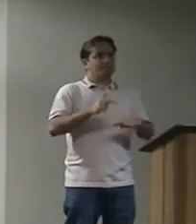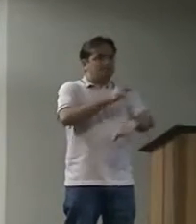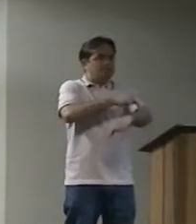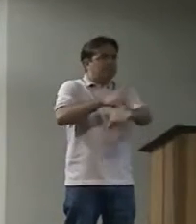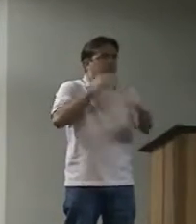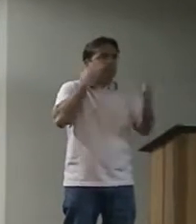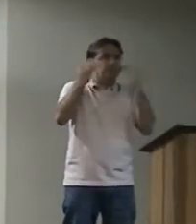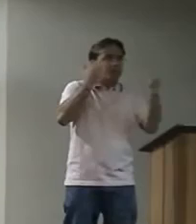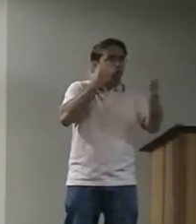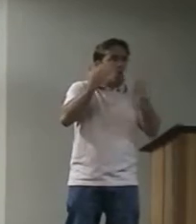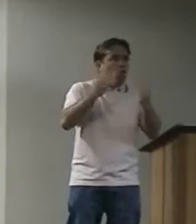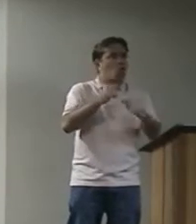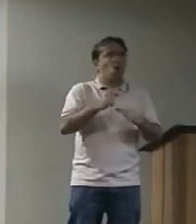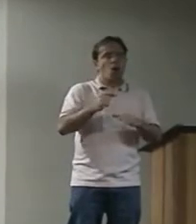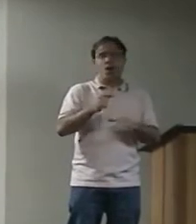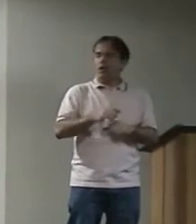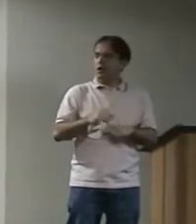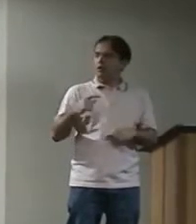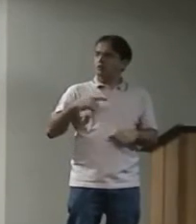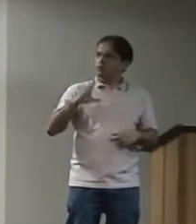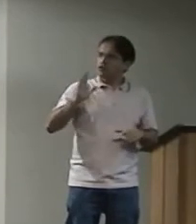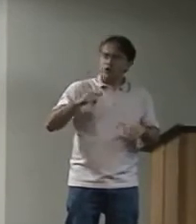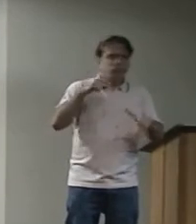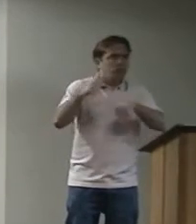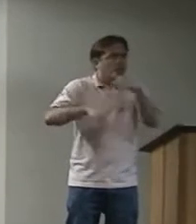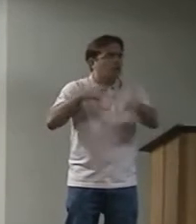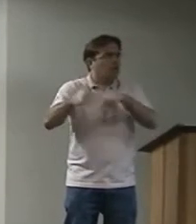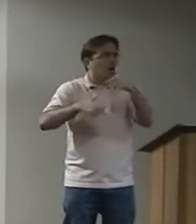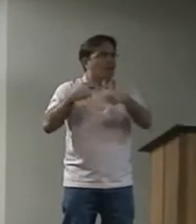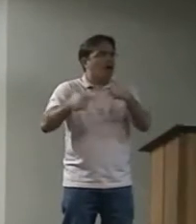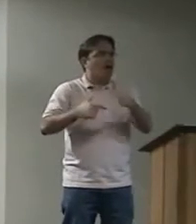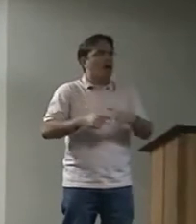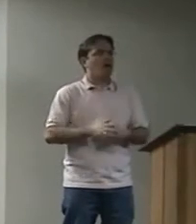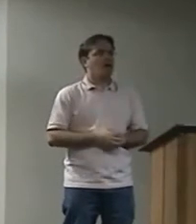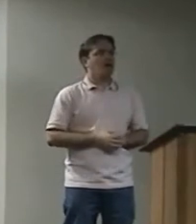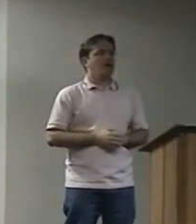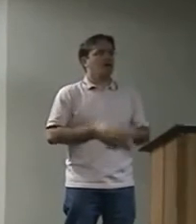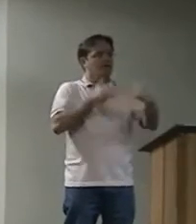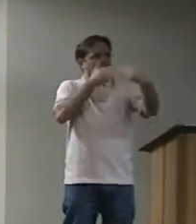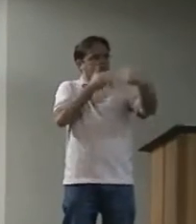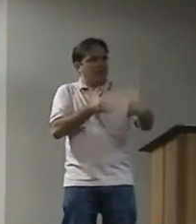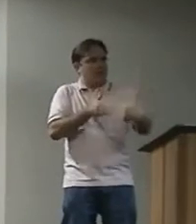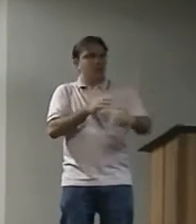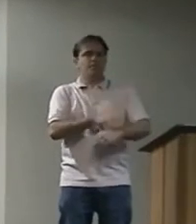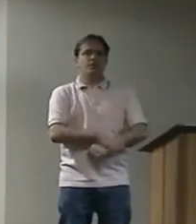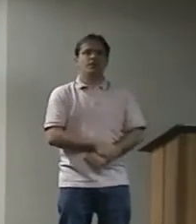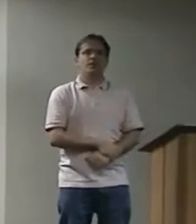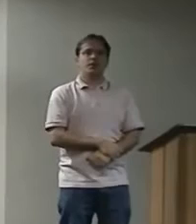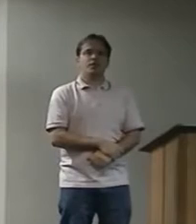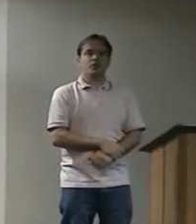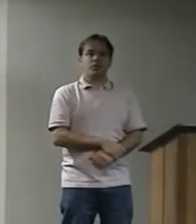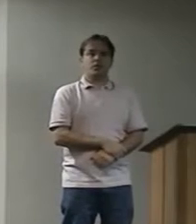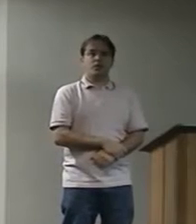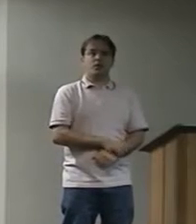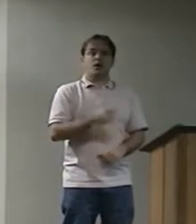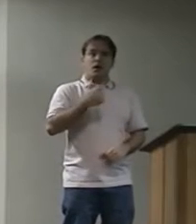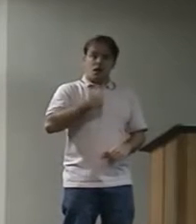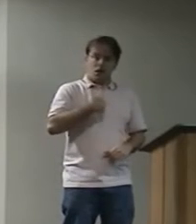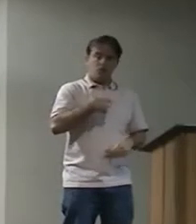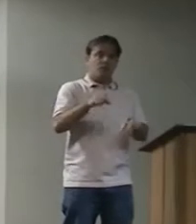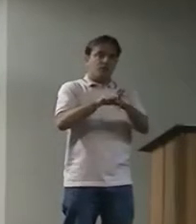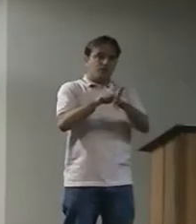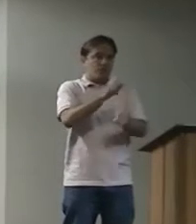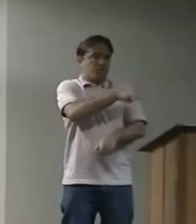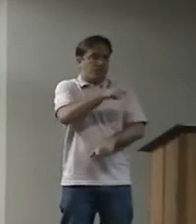como psicanalista, e trabalhando também nessa área, nunca saí de sala de aula, e